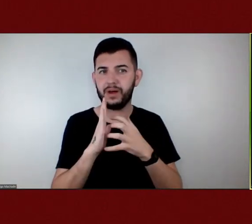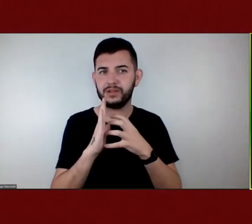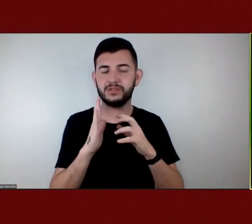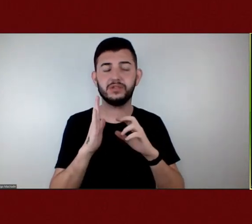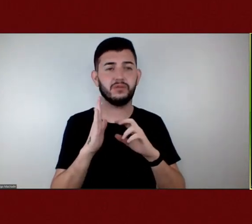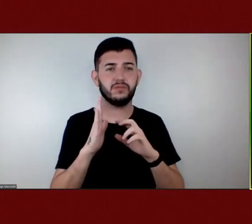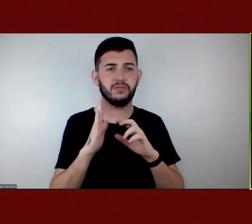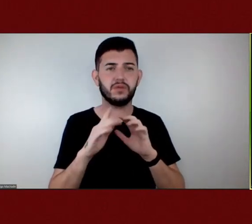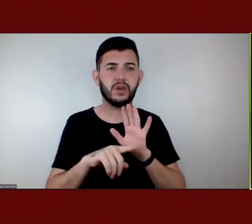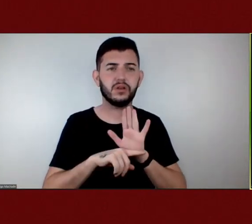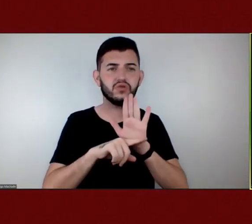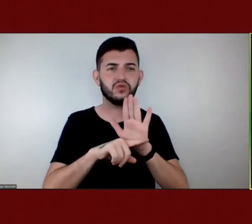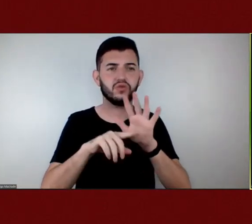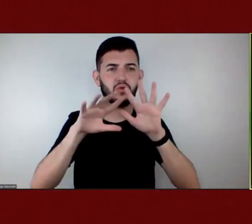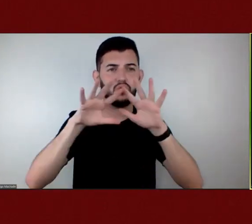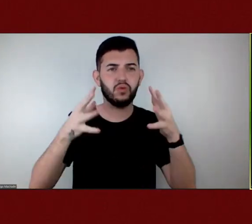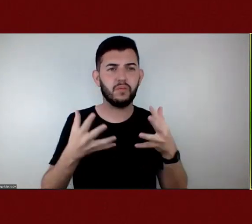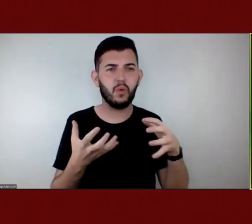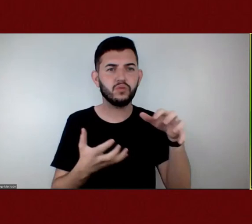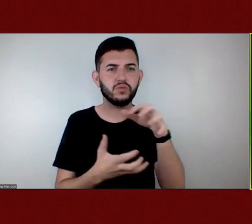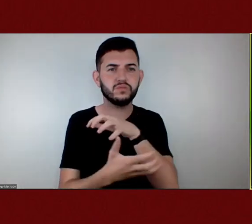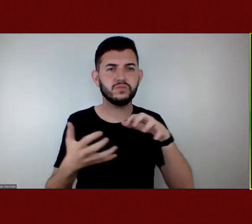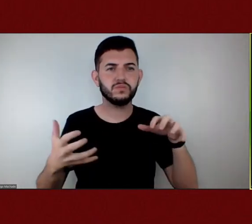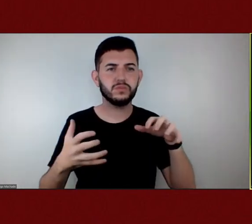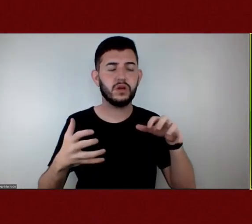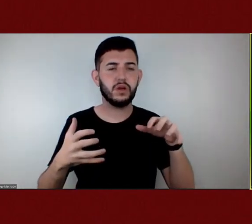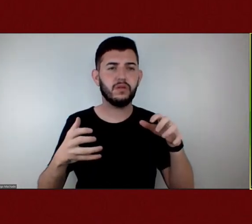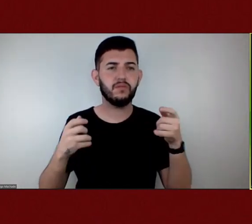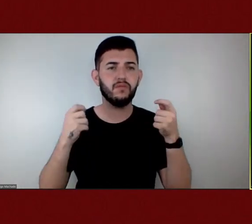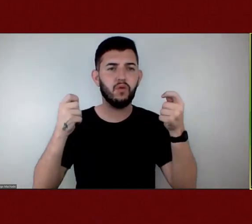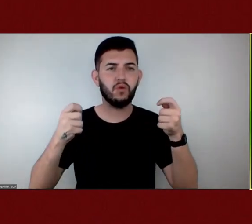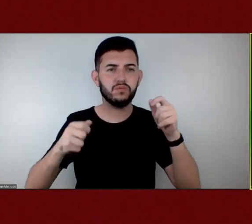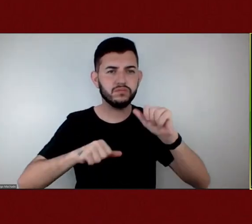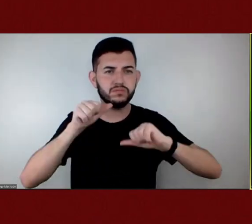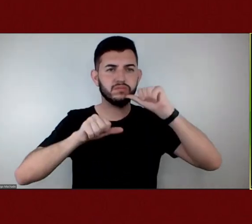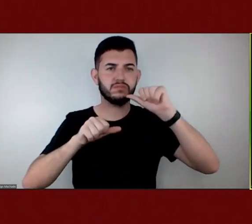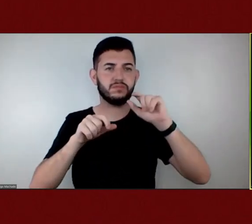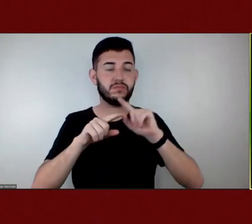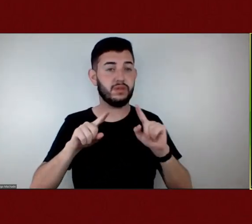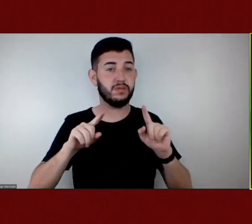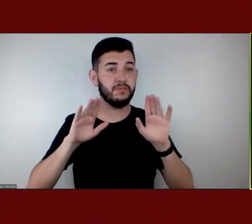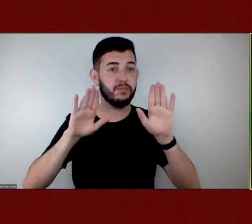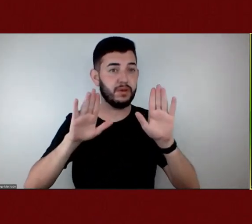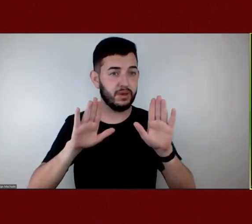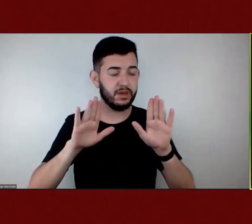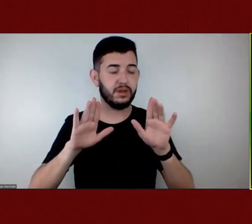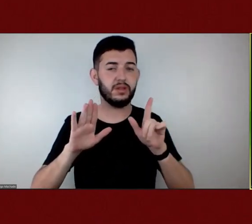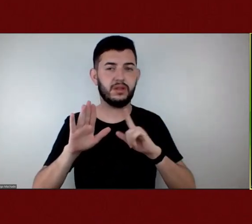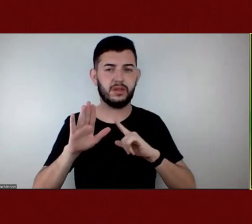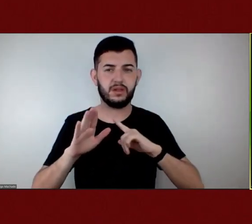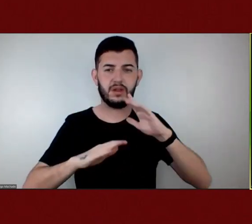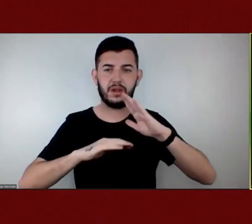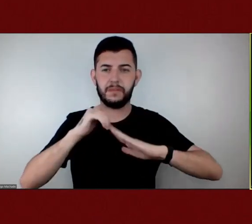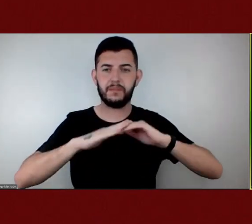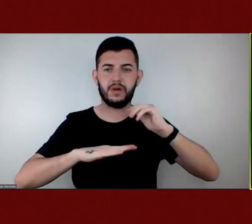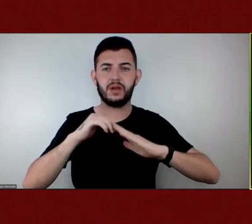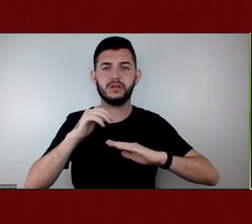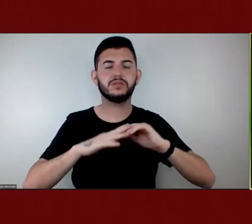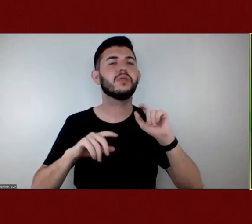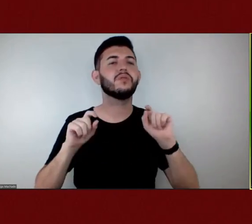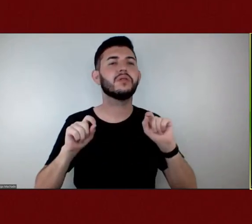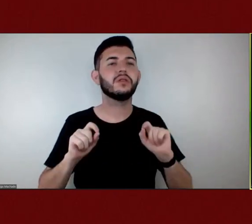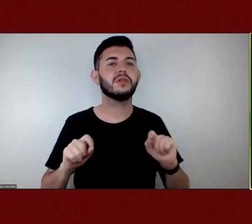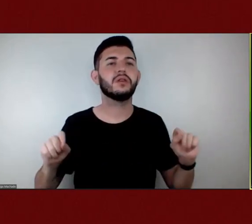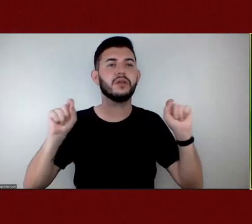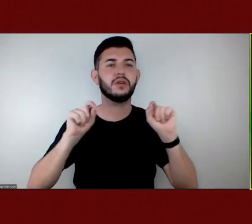Mundial implicavam, na prática, antes de mais nada, a solidariedade integral com